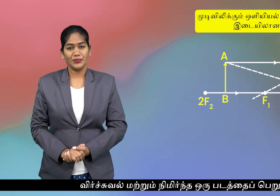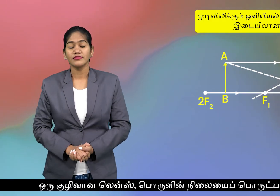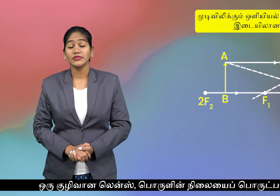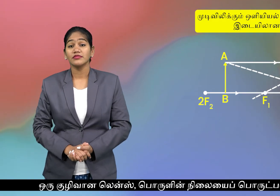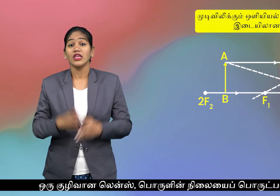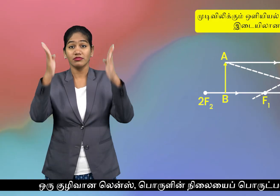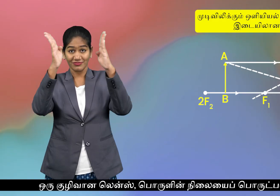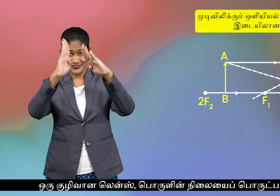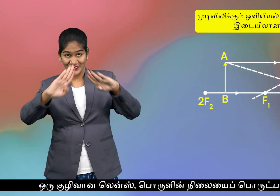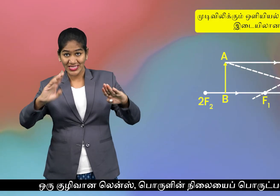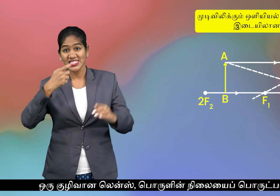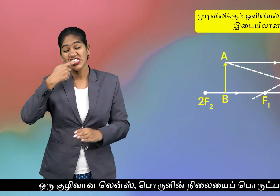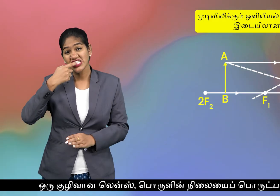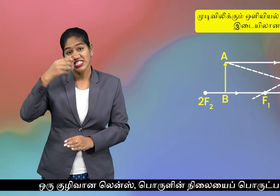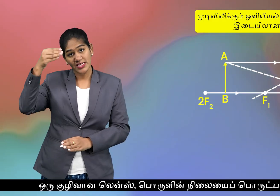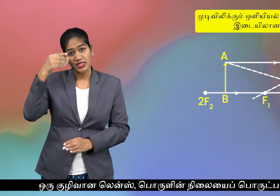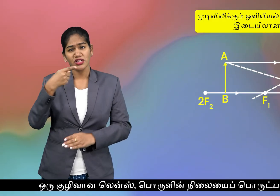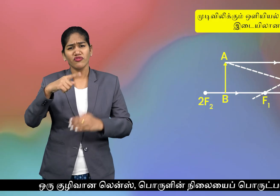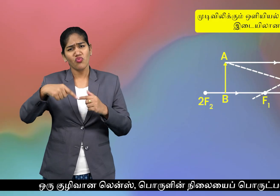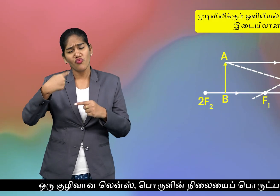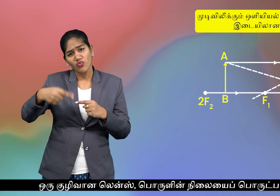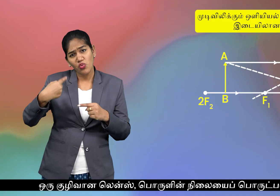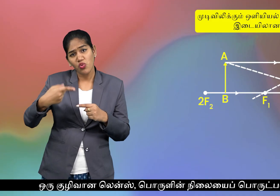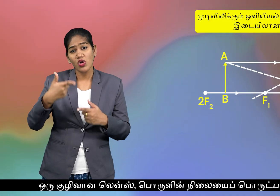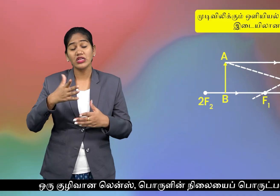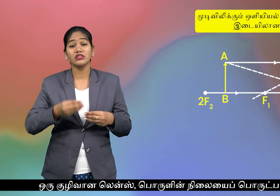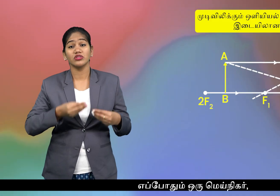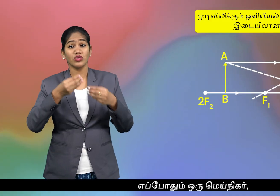ஒரு குழிவு வில்லை பொருளின் நிலையை பொருட்படுத்தாமல்